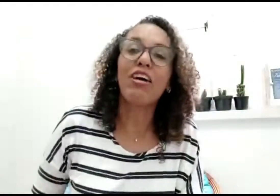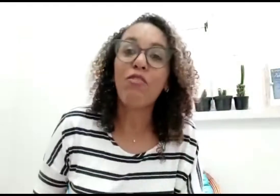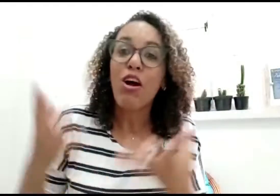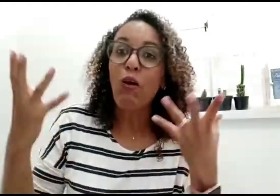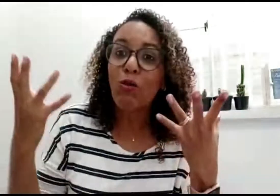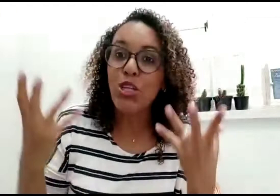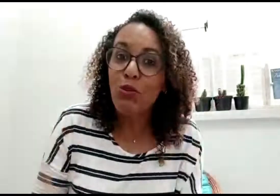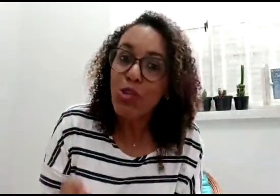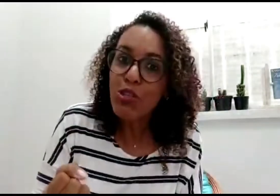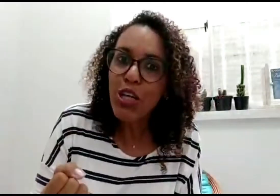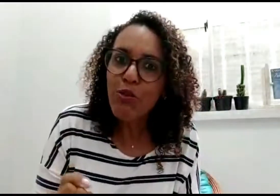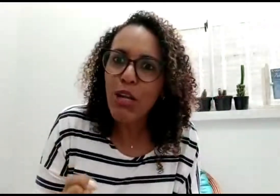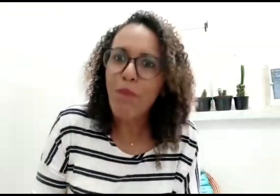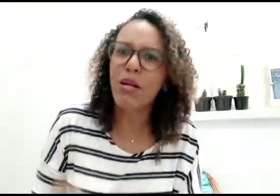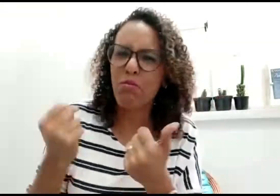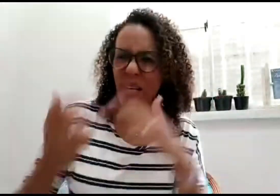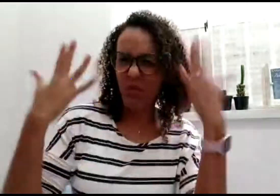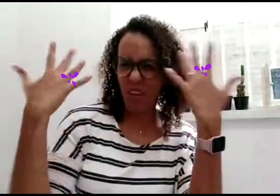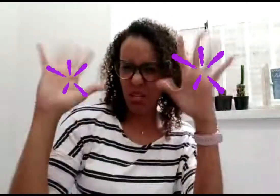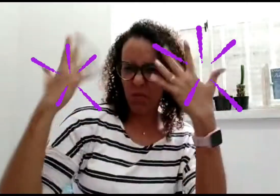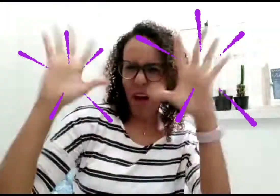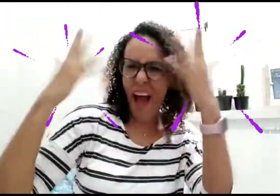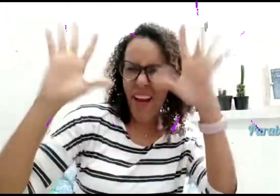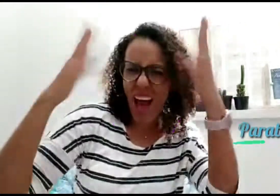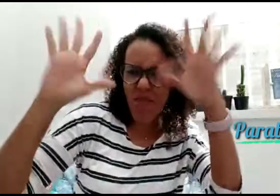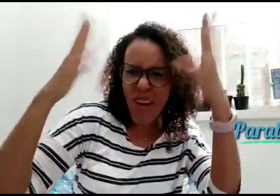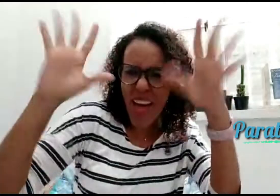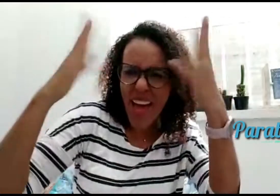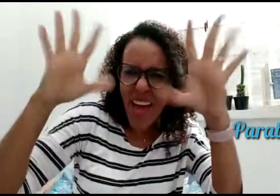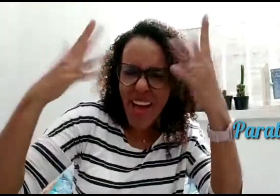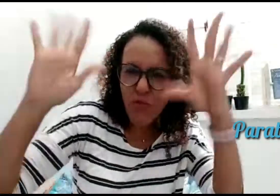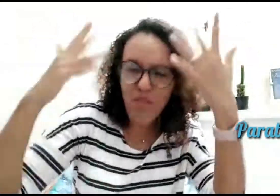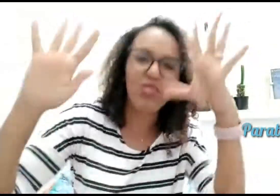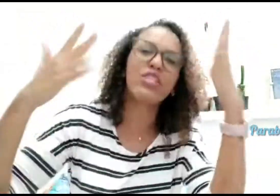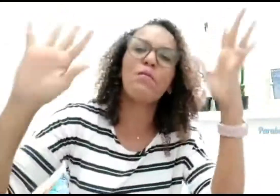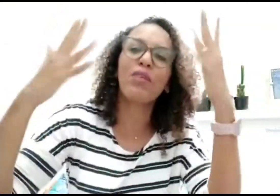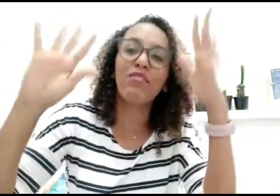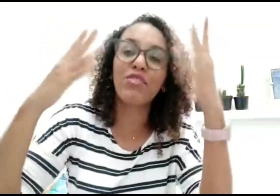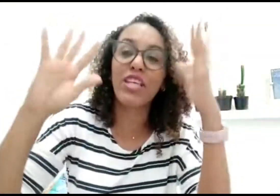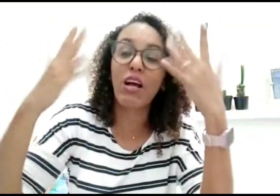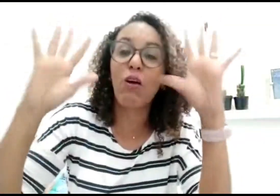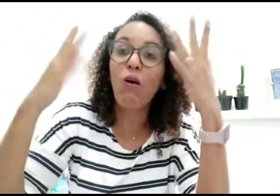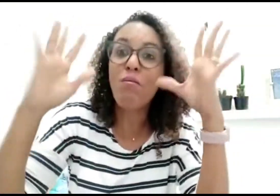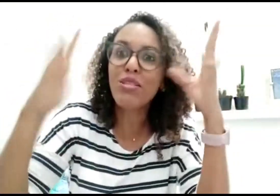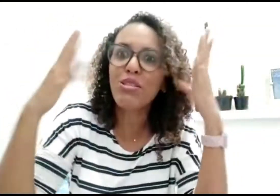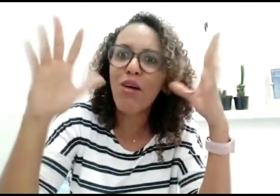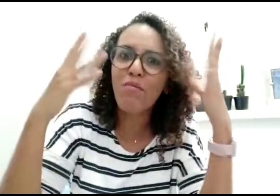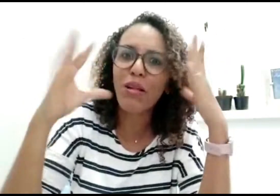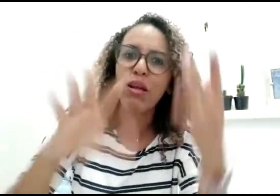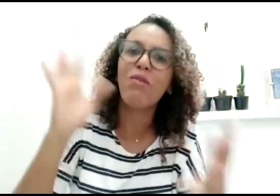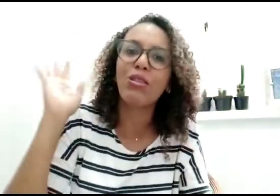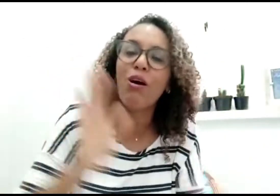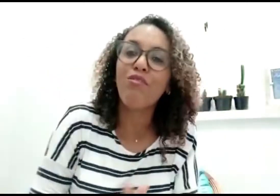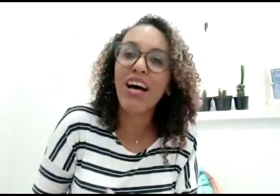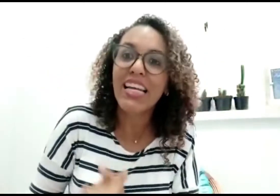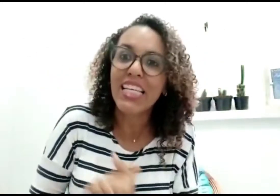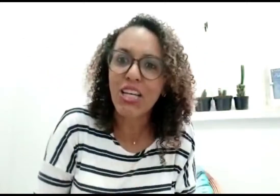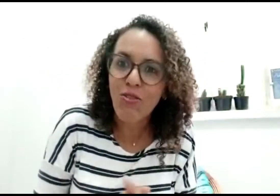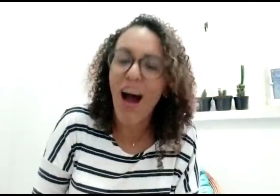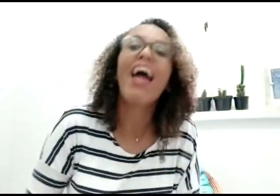Então, continue estudando Libras. Mais uma vez, parabéns pra você, porque você começou a aprender uma nova língua.